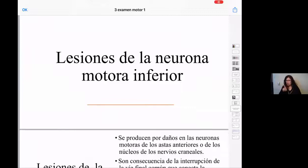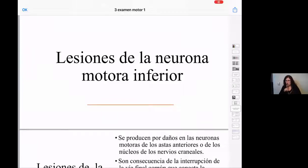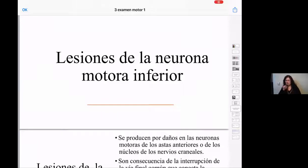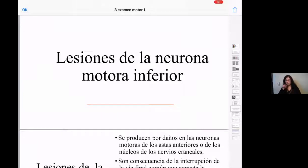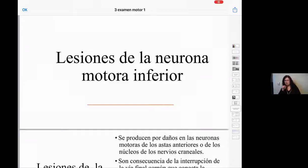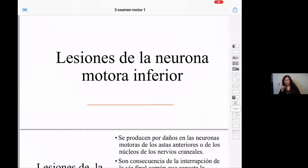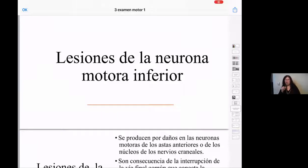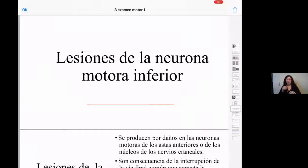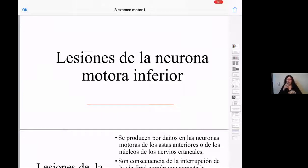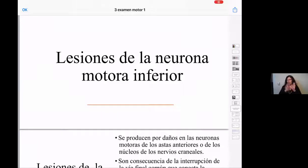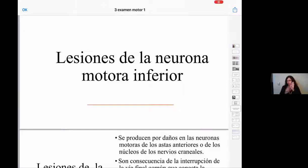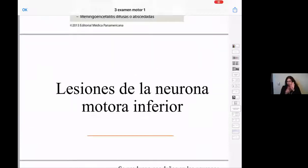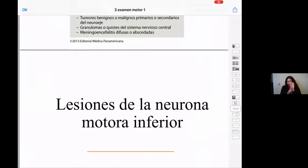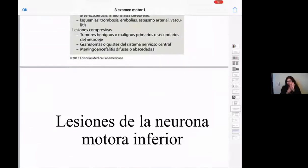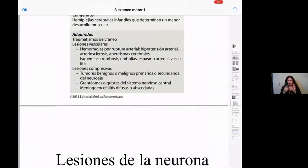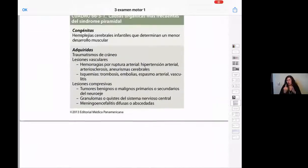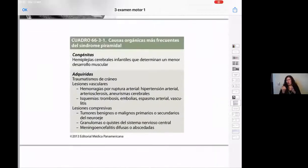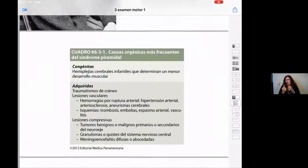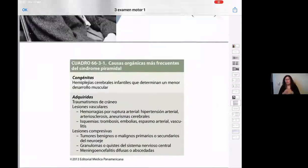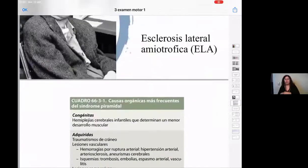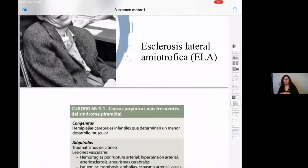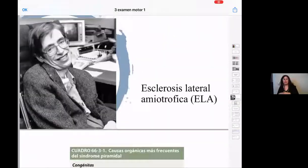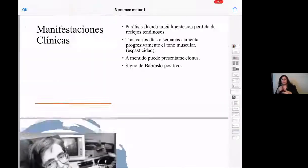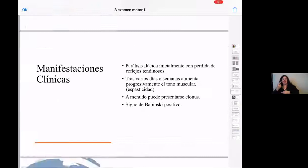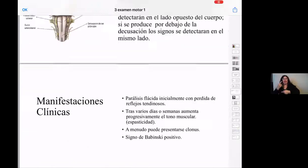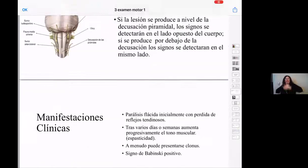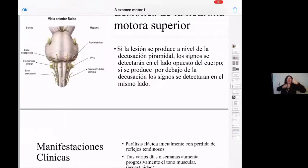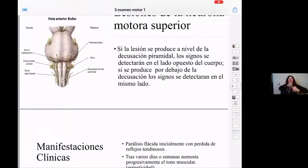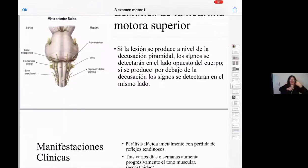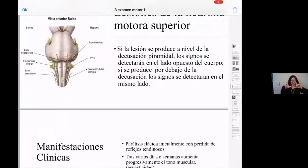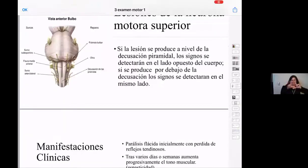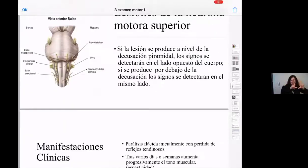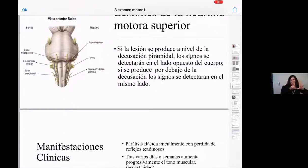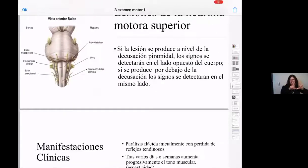conté, voy a volver un poquitito hacia atrás, en una imagen que tengo aquí,